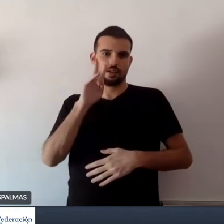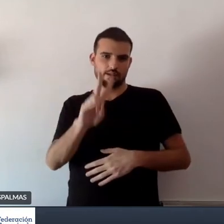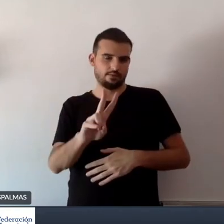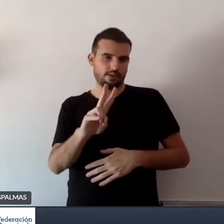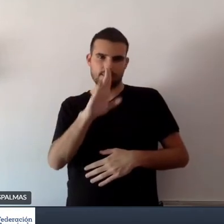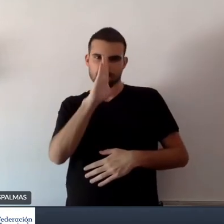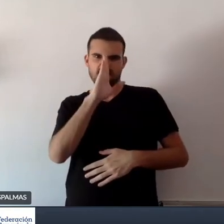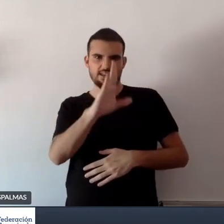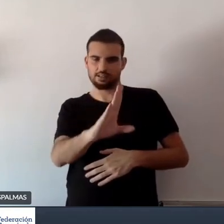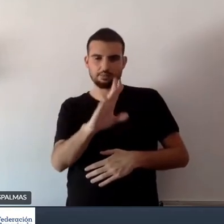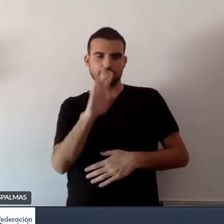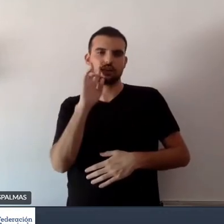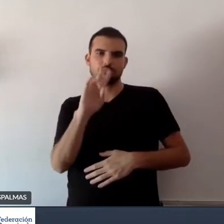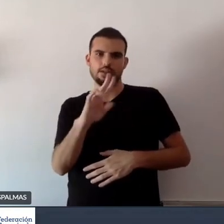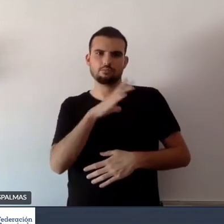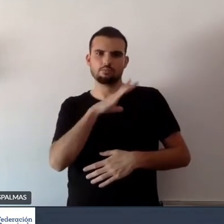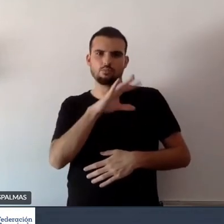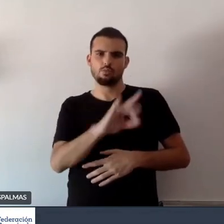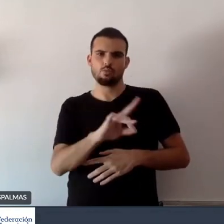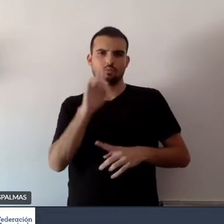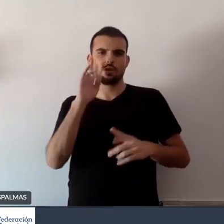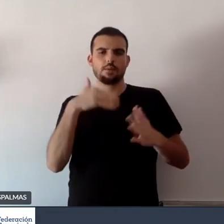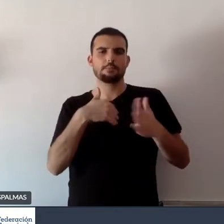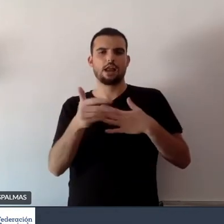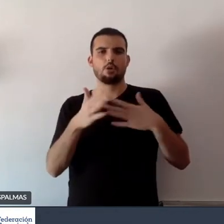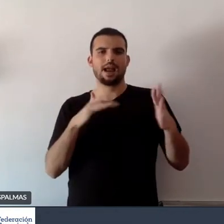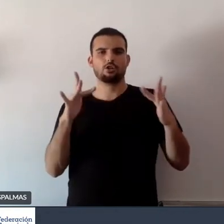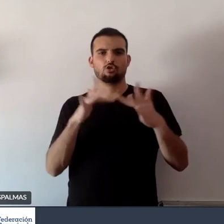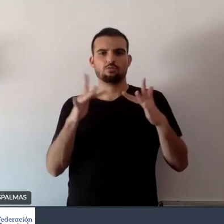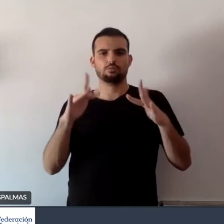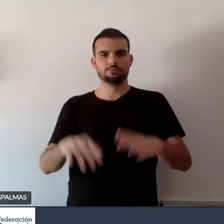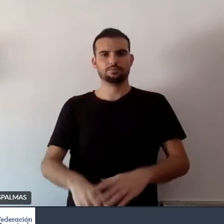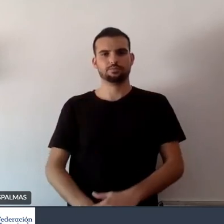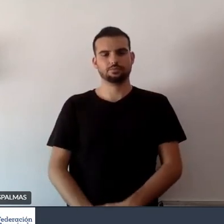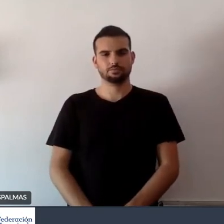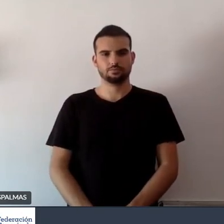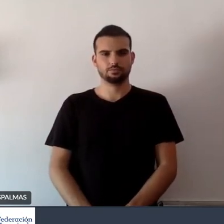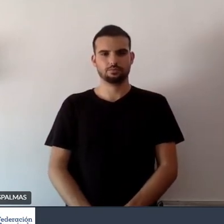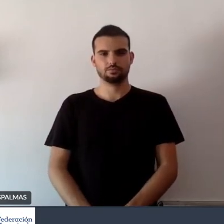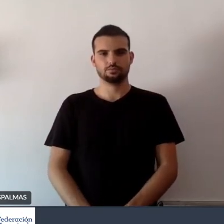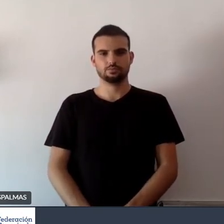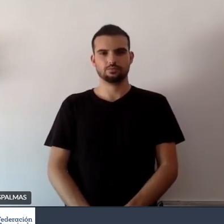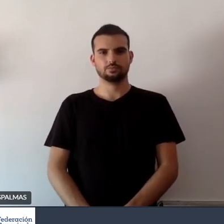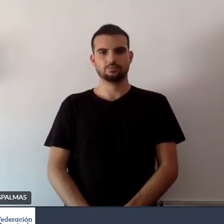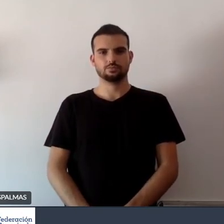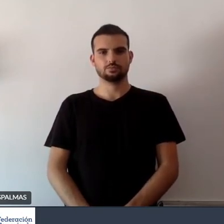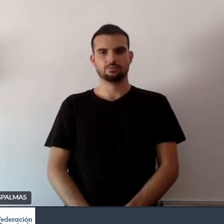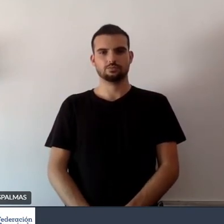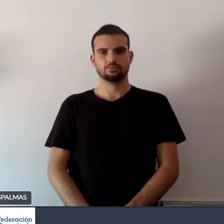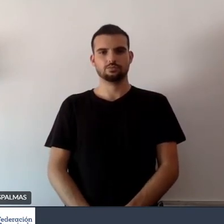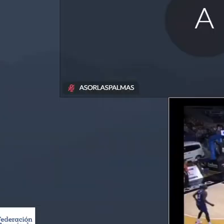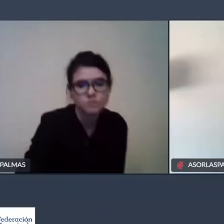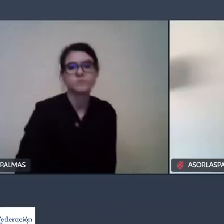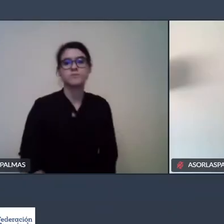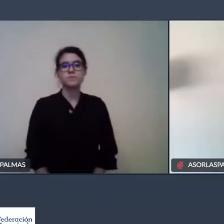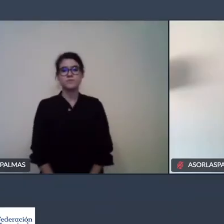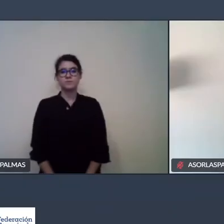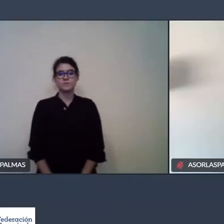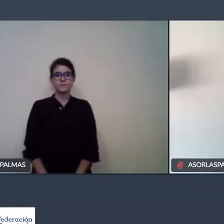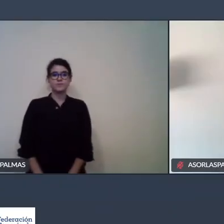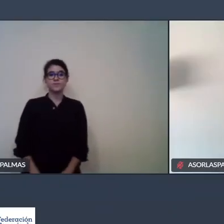directamente mano a mano de combate. Y este jugador que va